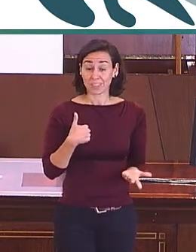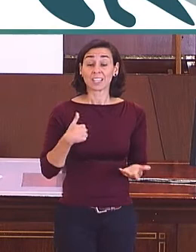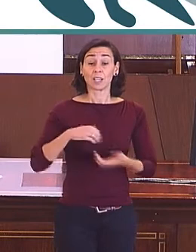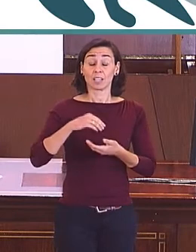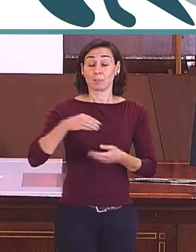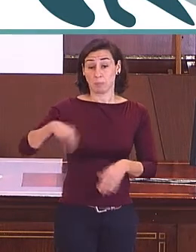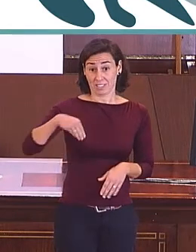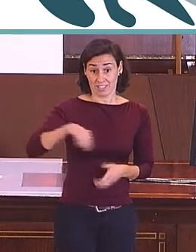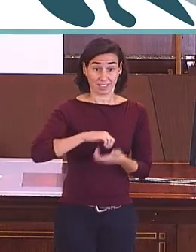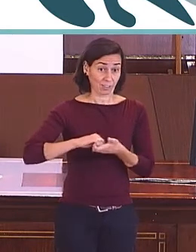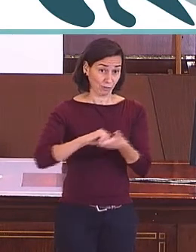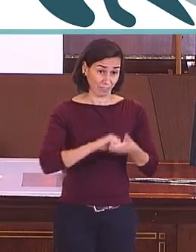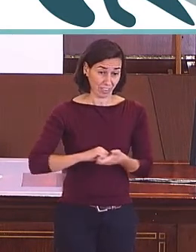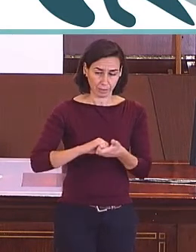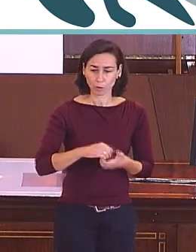Nacho, tienes que intentar mejorar